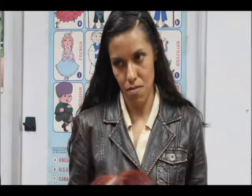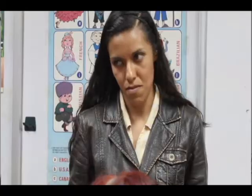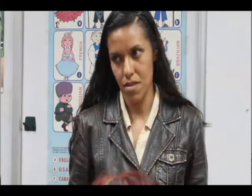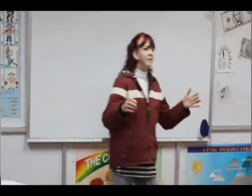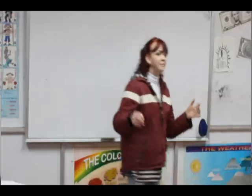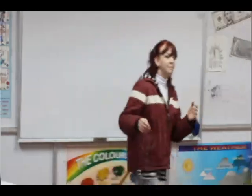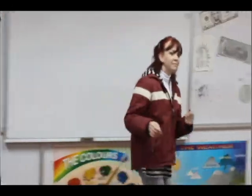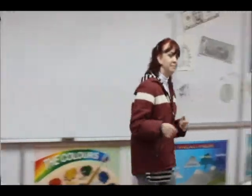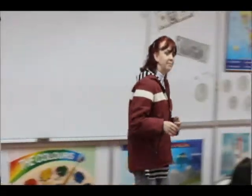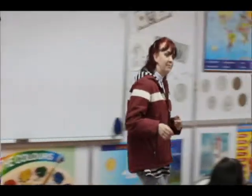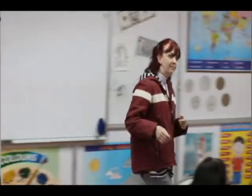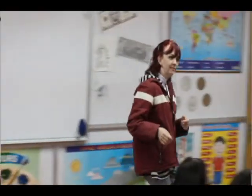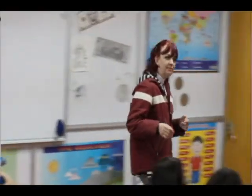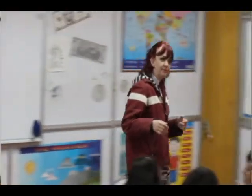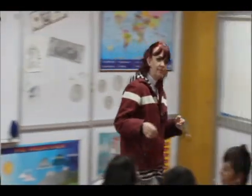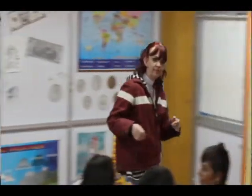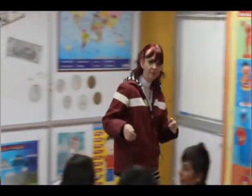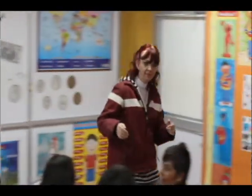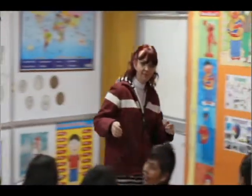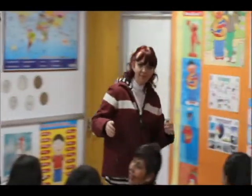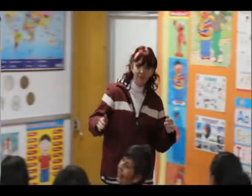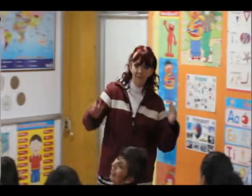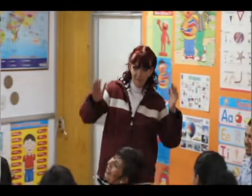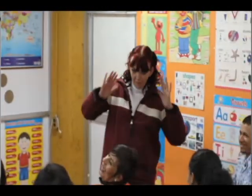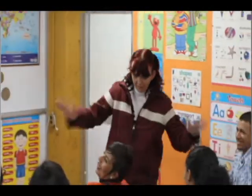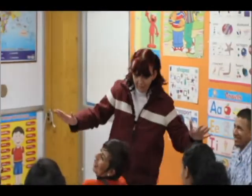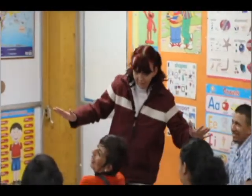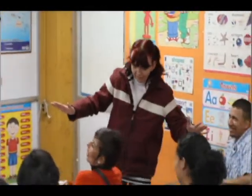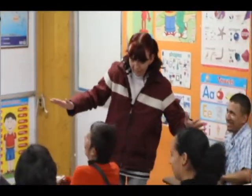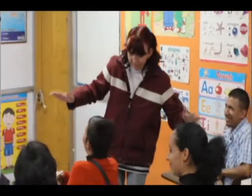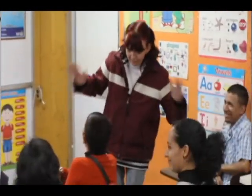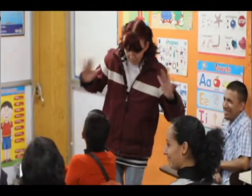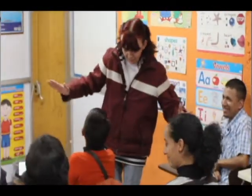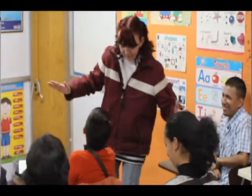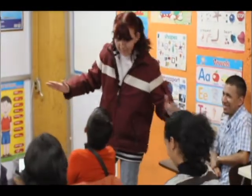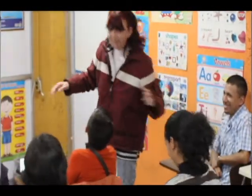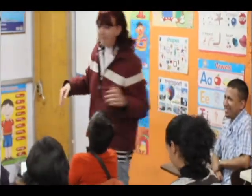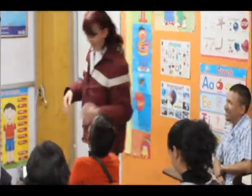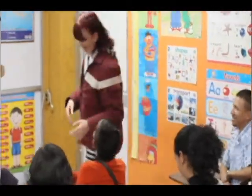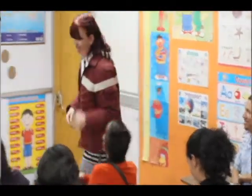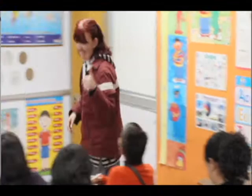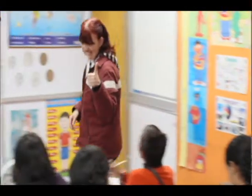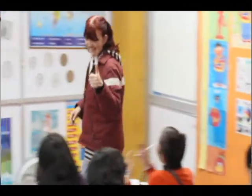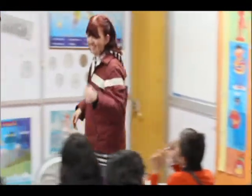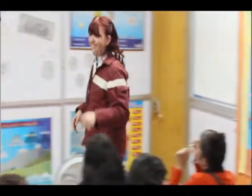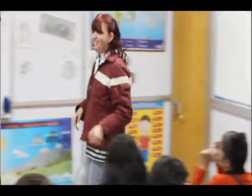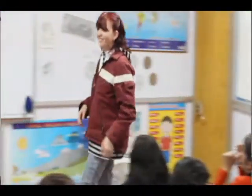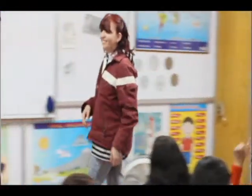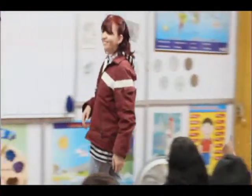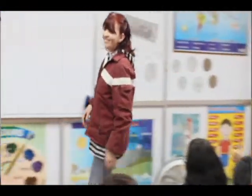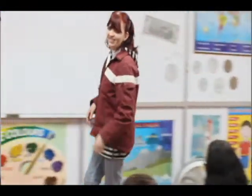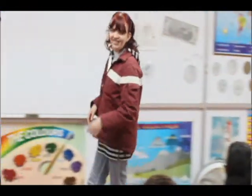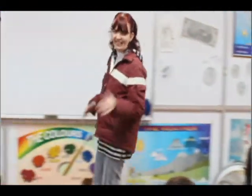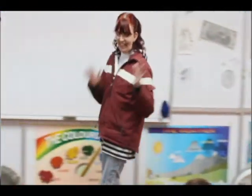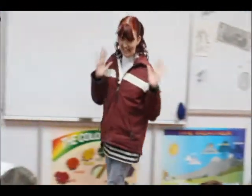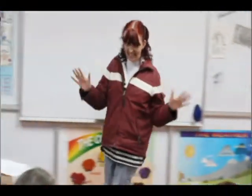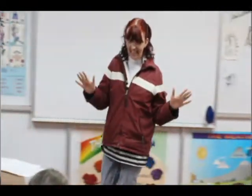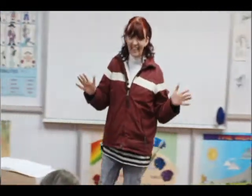necesario. Piensan que no es necesario una persona, no sé, que un